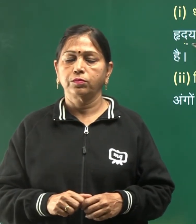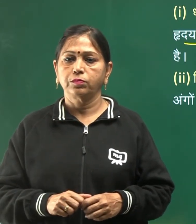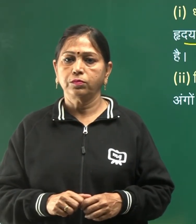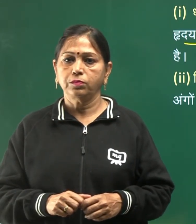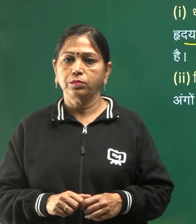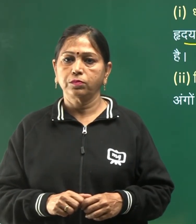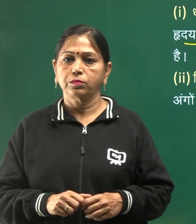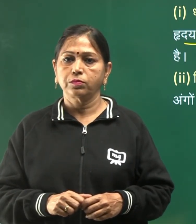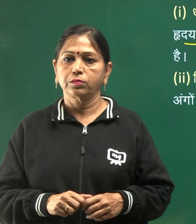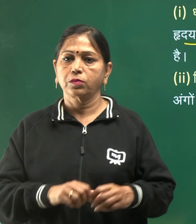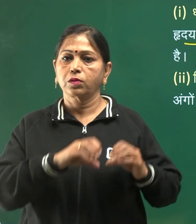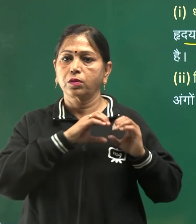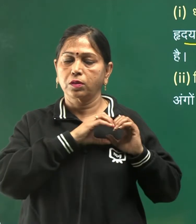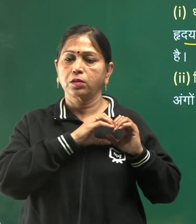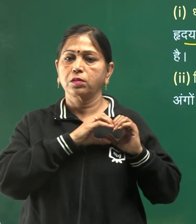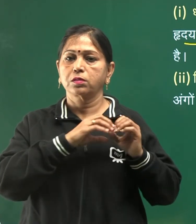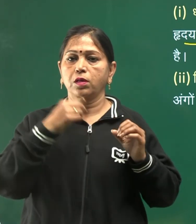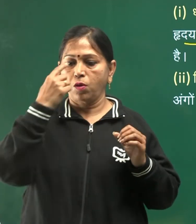हृदय से शरीर के अंगों तक